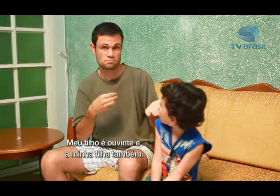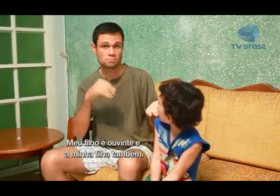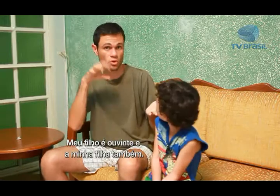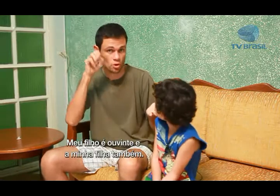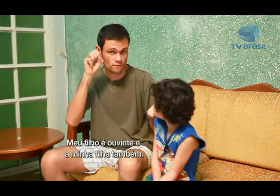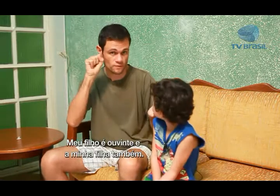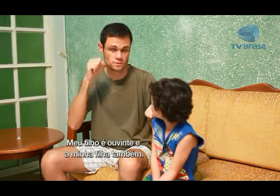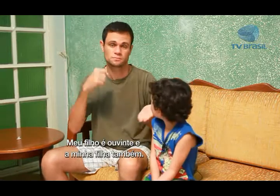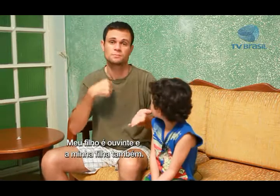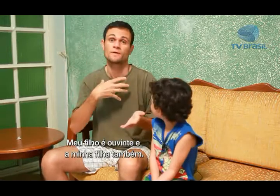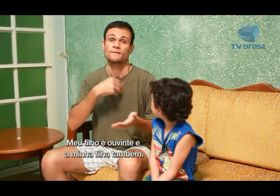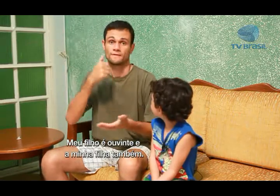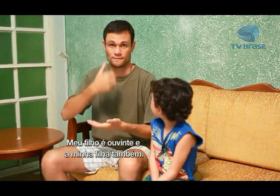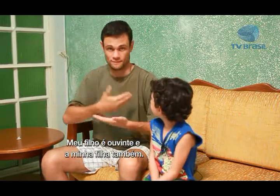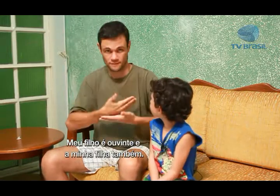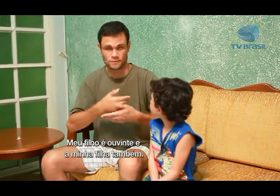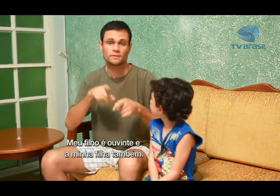Meu filho é ouvinte e minha filha também.